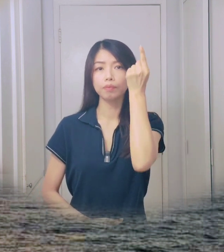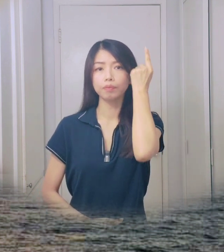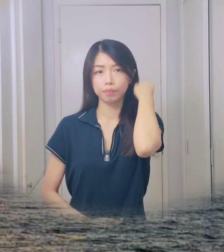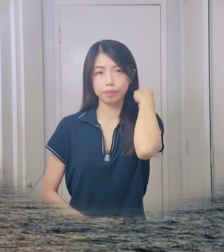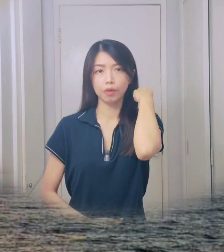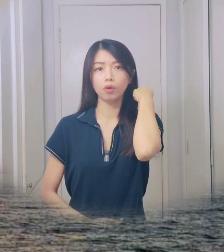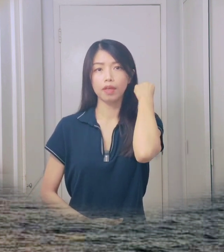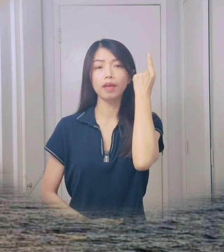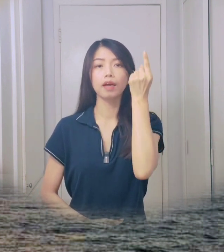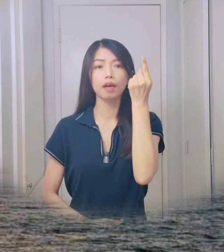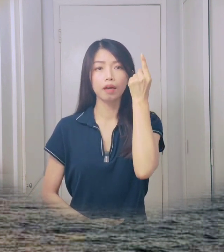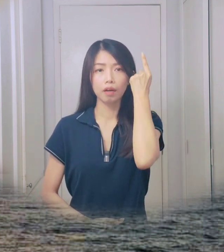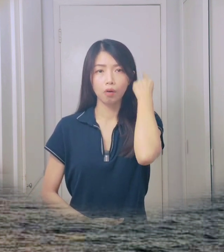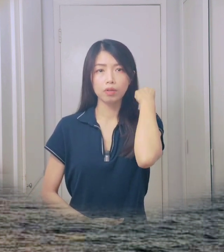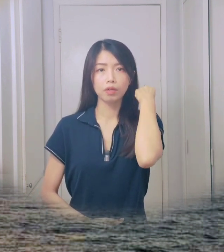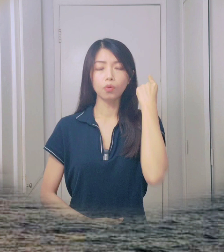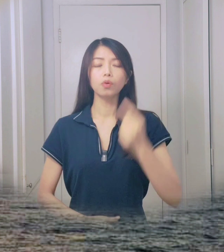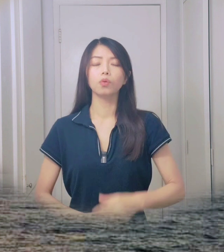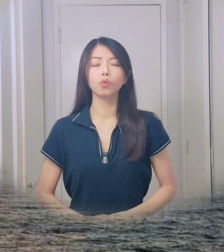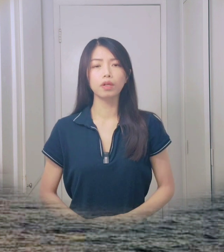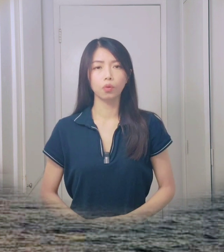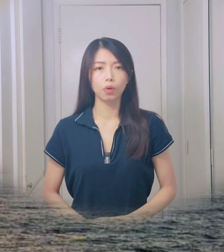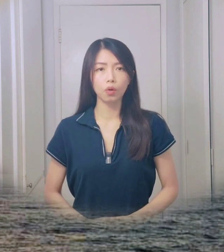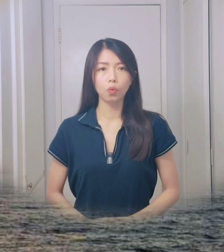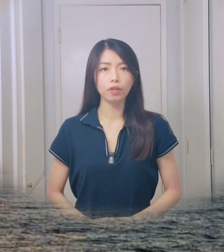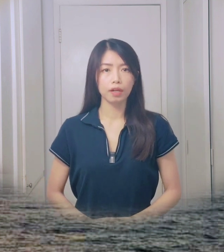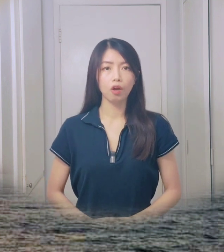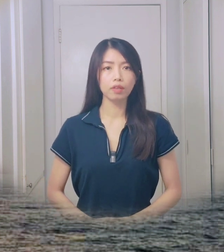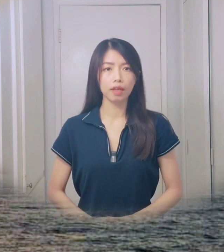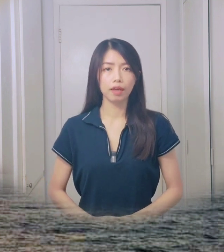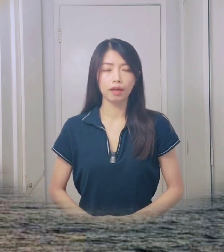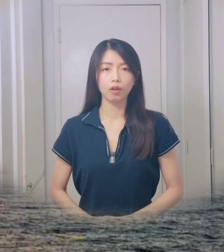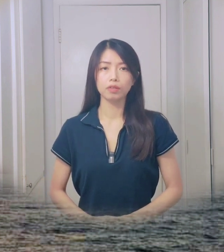그래서 어제, 어제도, 오늘도,